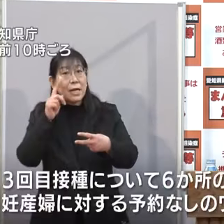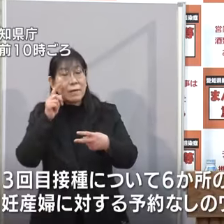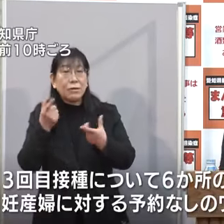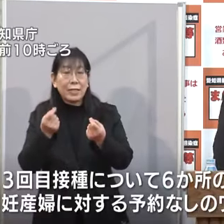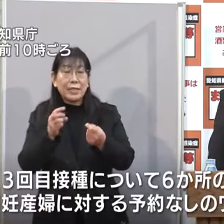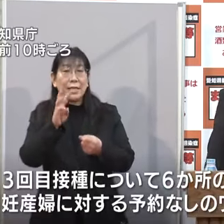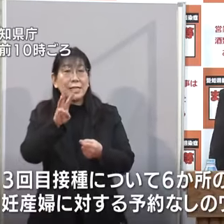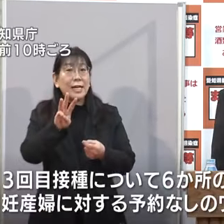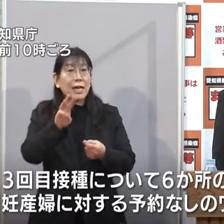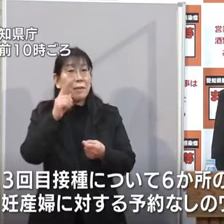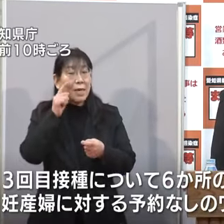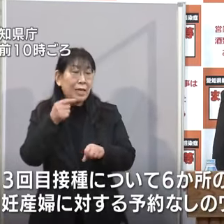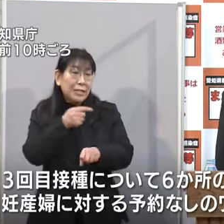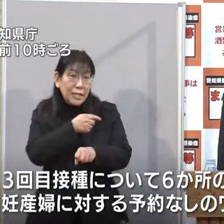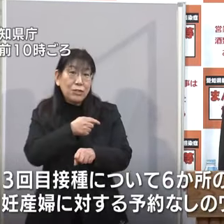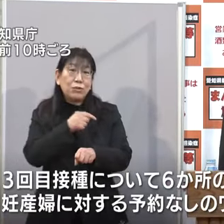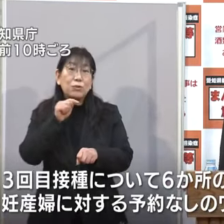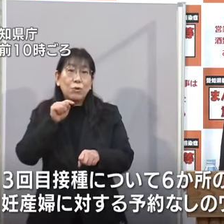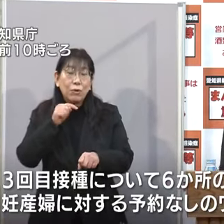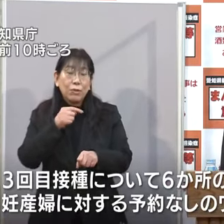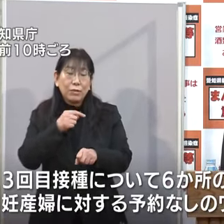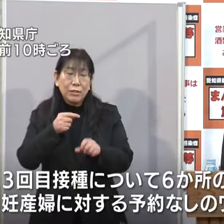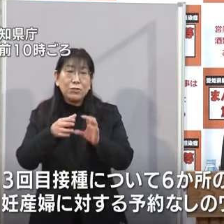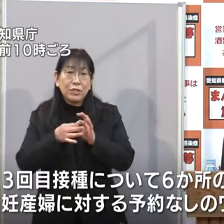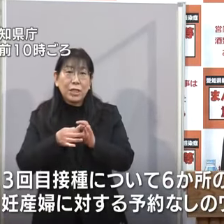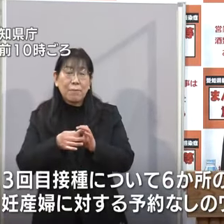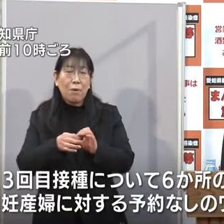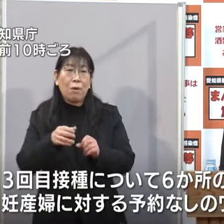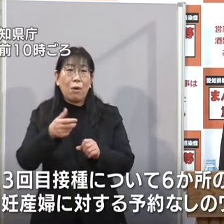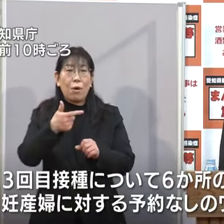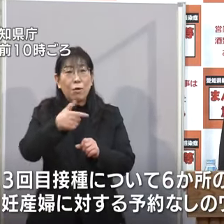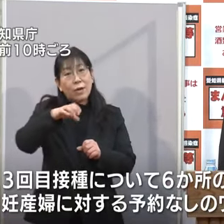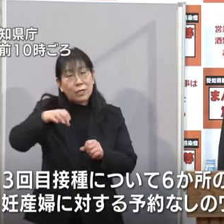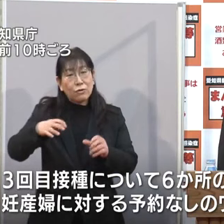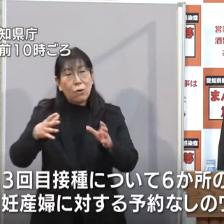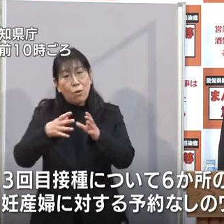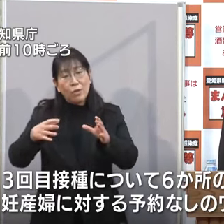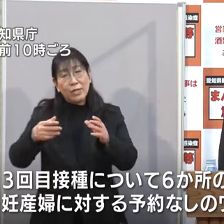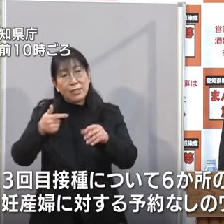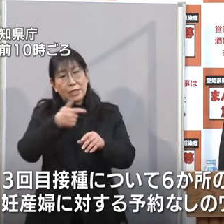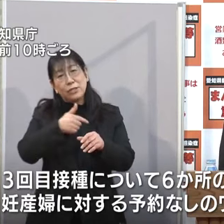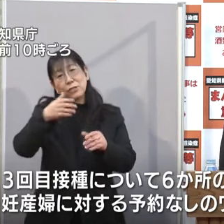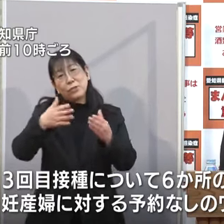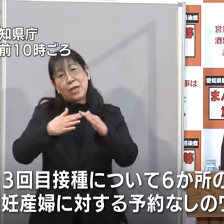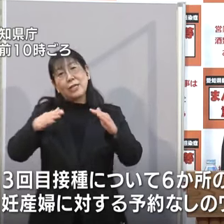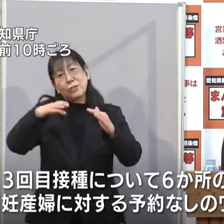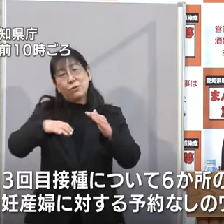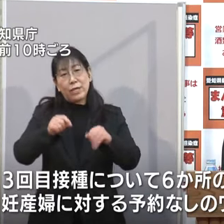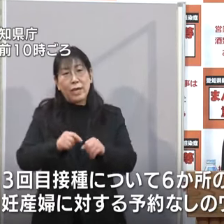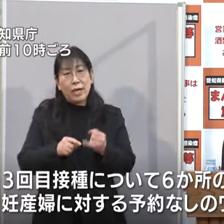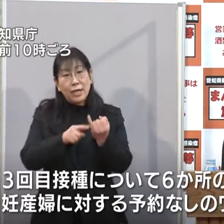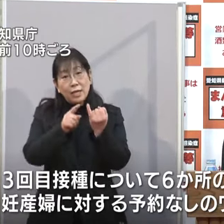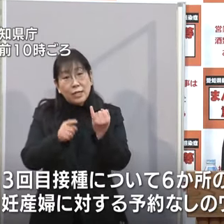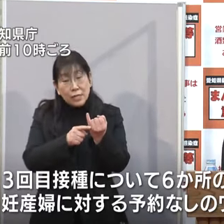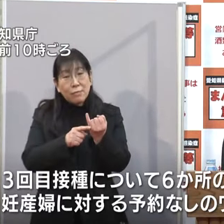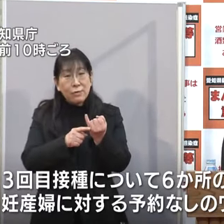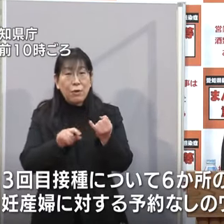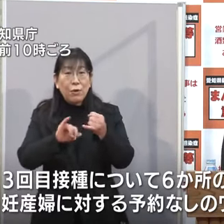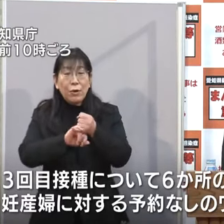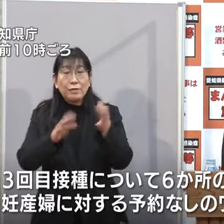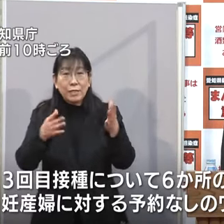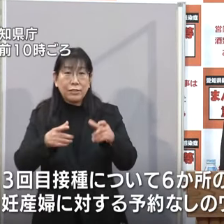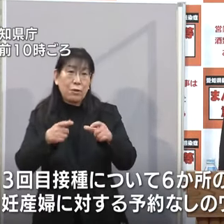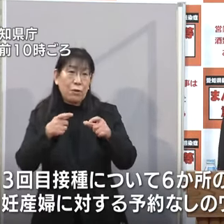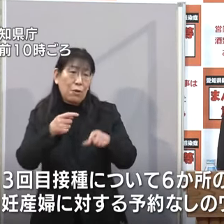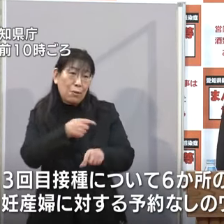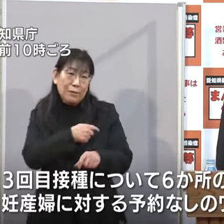3回目接種につきましても犬の6か所の第1部商談生主会場におきまして妊産婦の方に大勢予約なしの